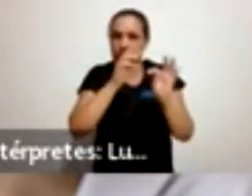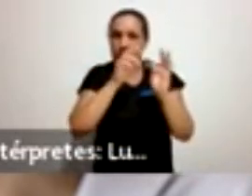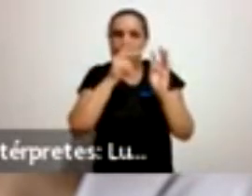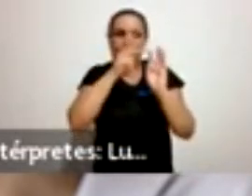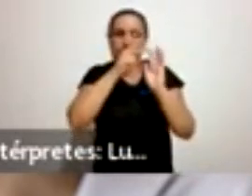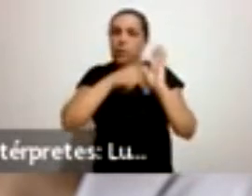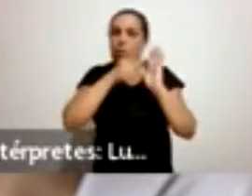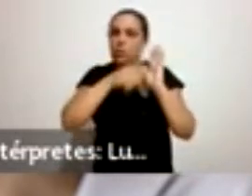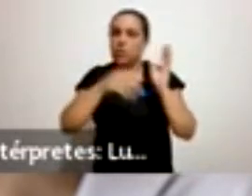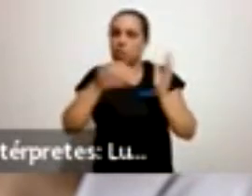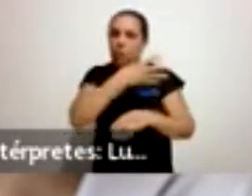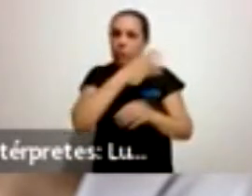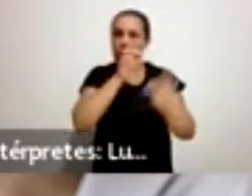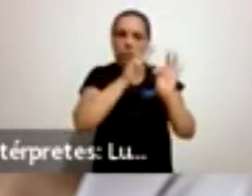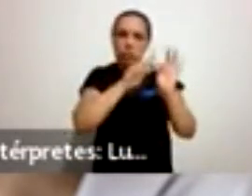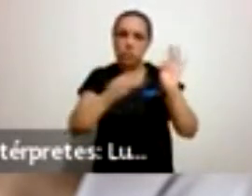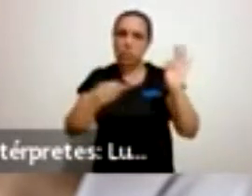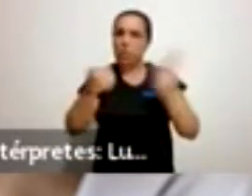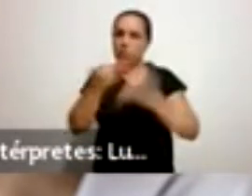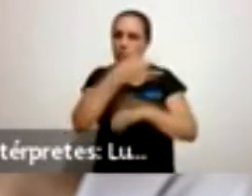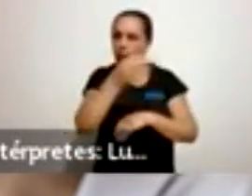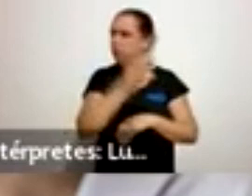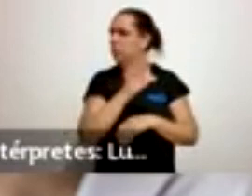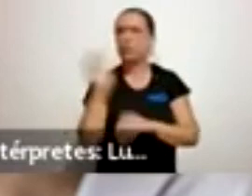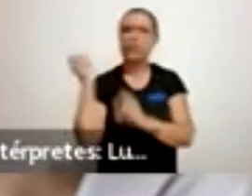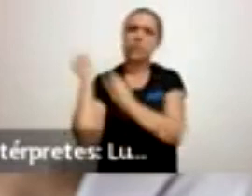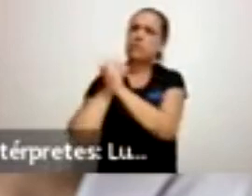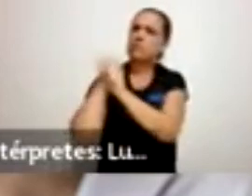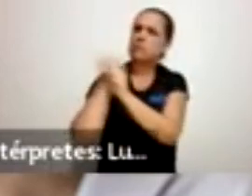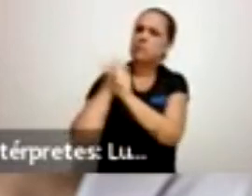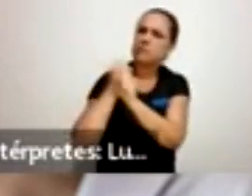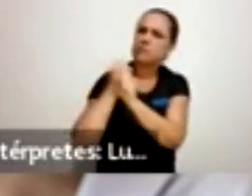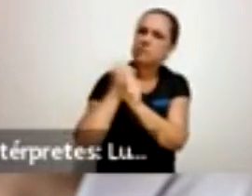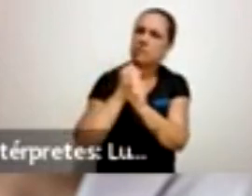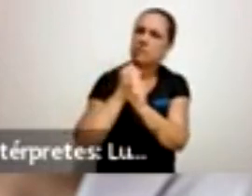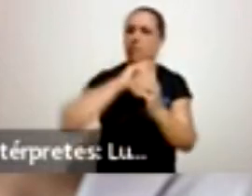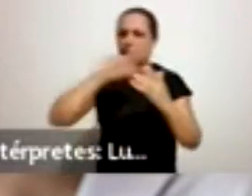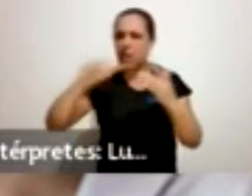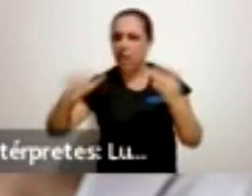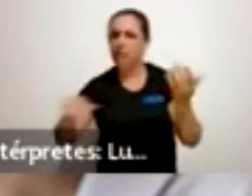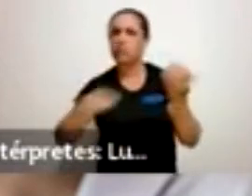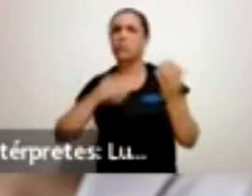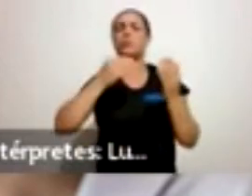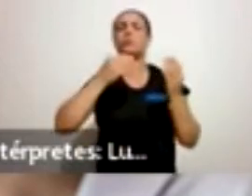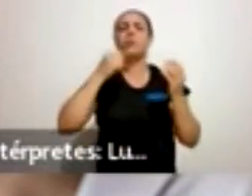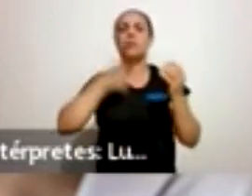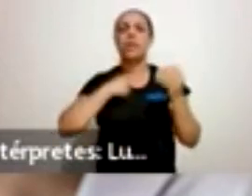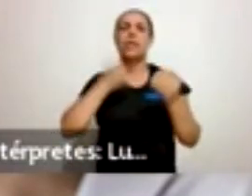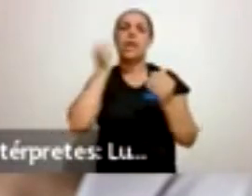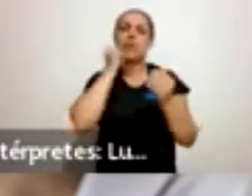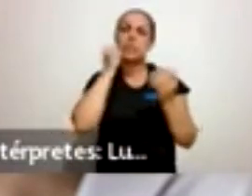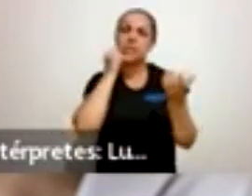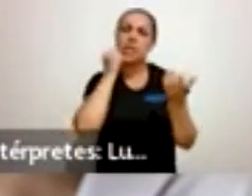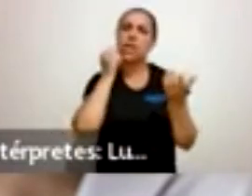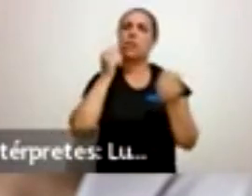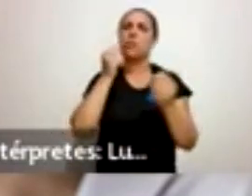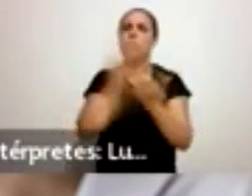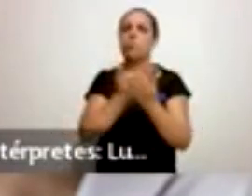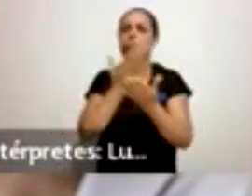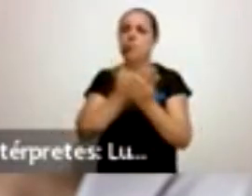Instituto Focambol, Ministério da Saúde, estudos publicados nos Estados Unidos, em San Diego, Califórnia,